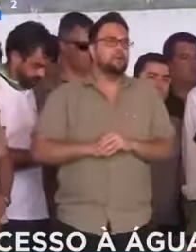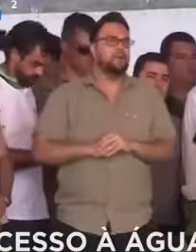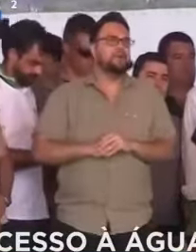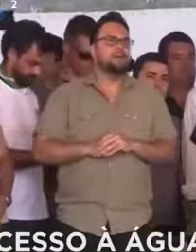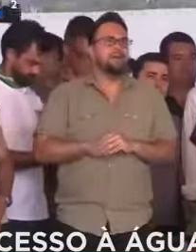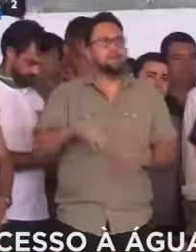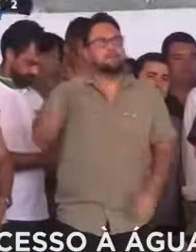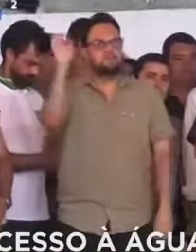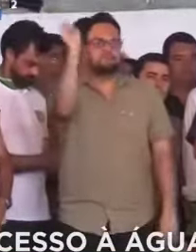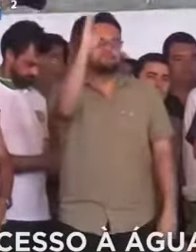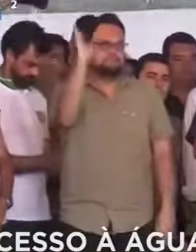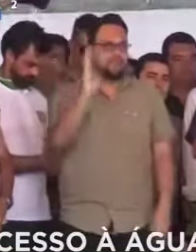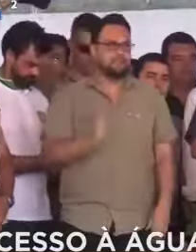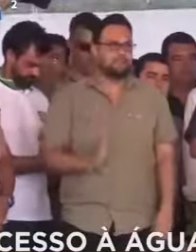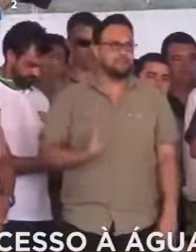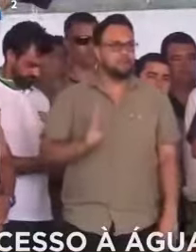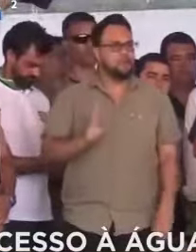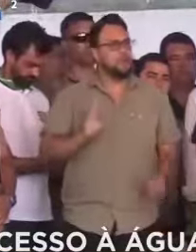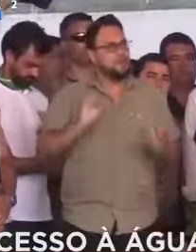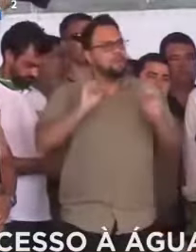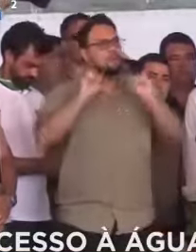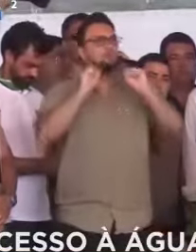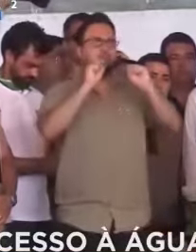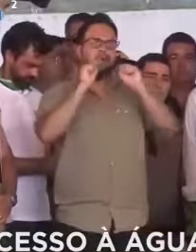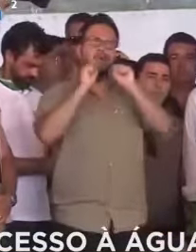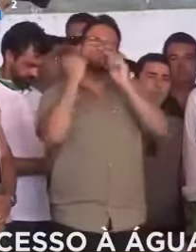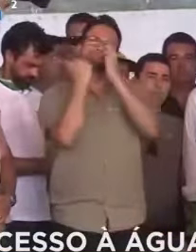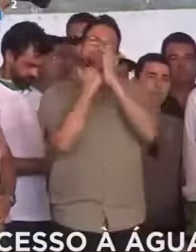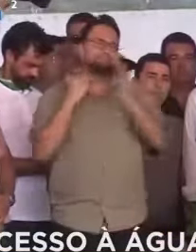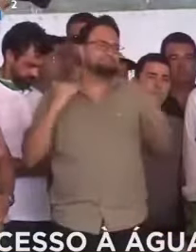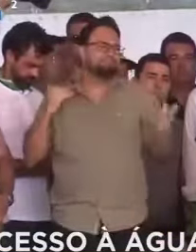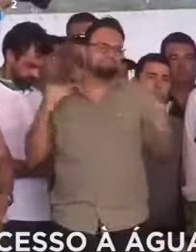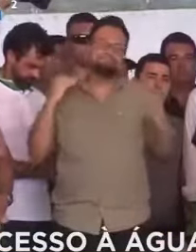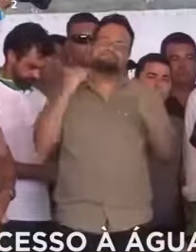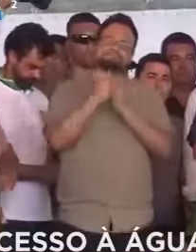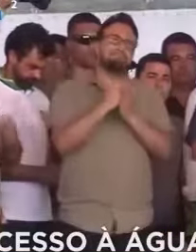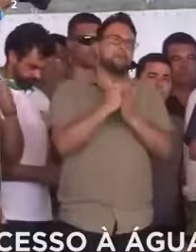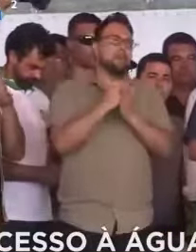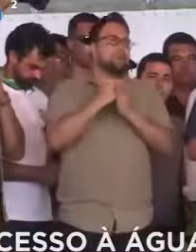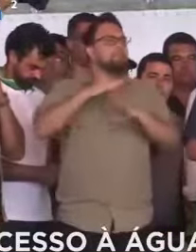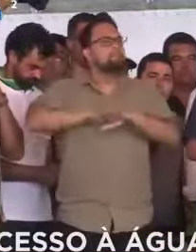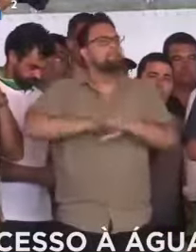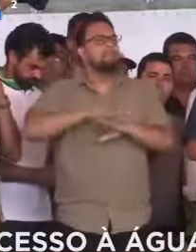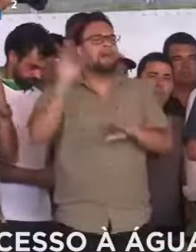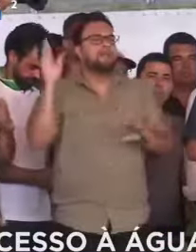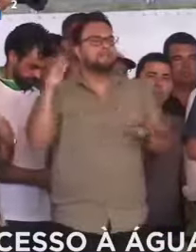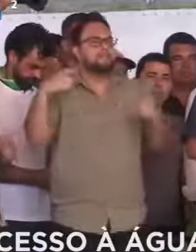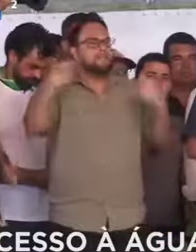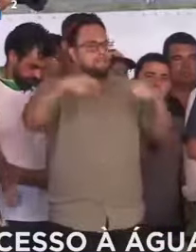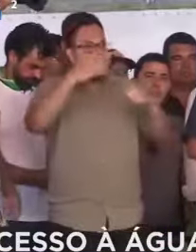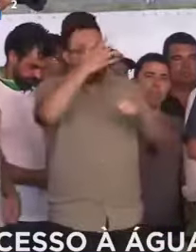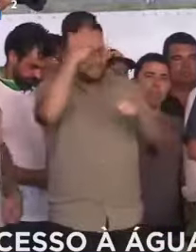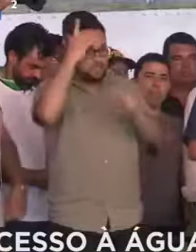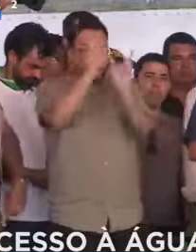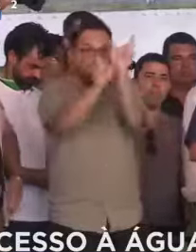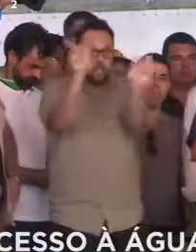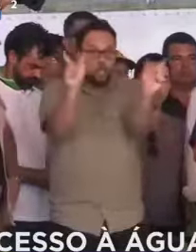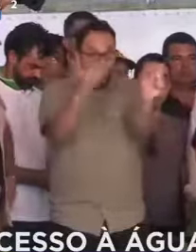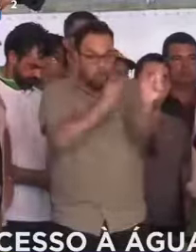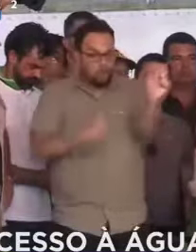O Brasil pode fazer muito. Basta os seus governantes não